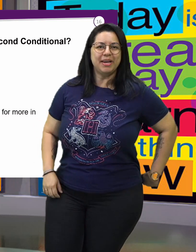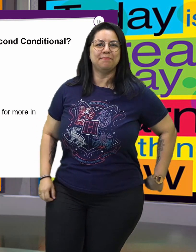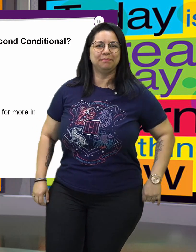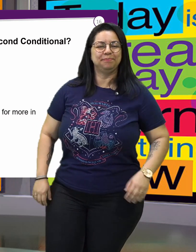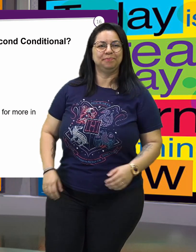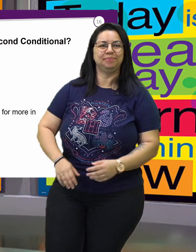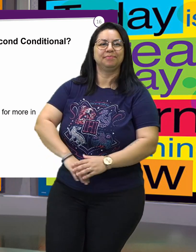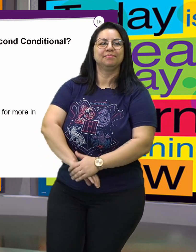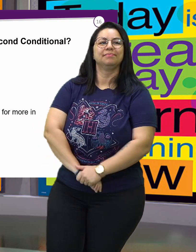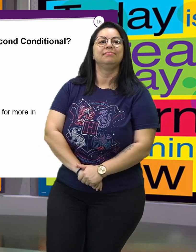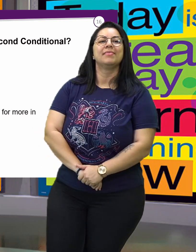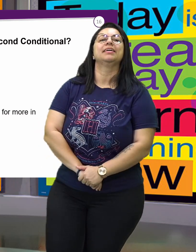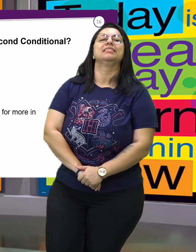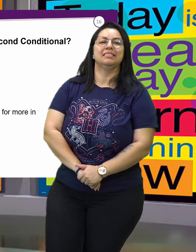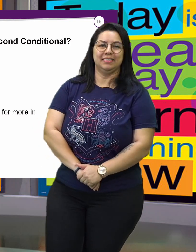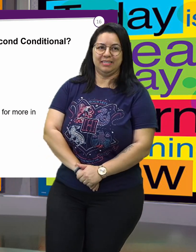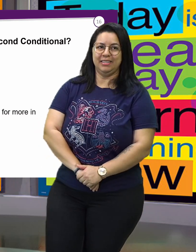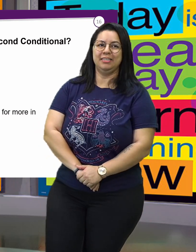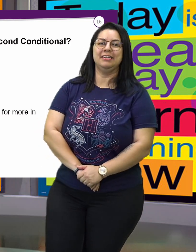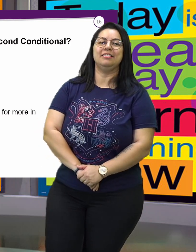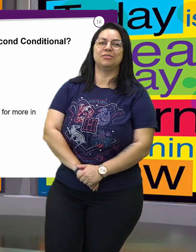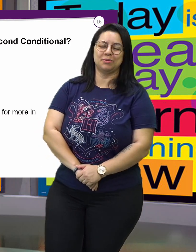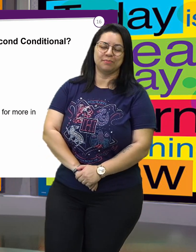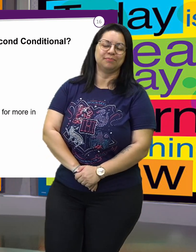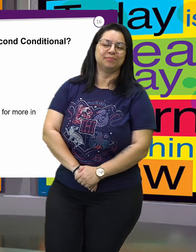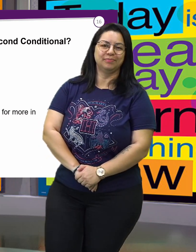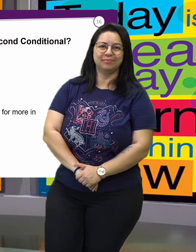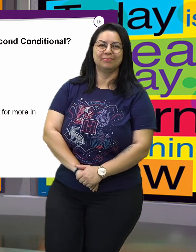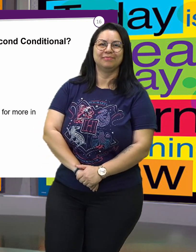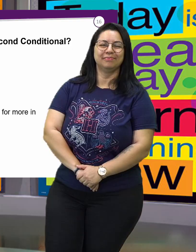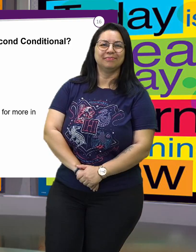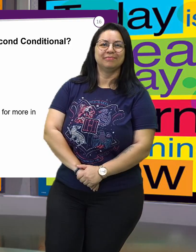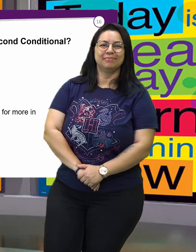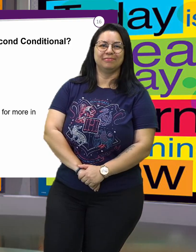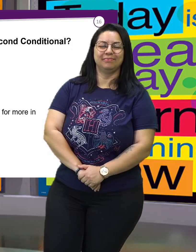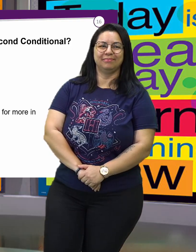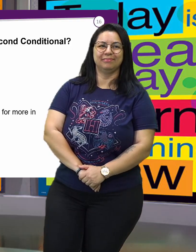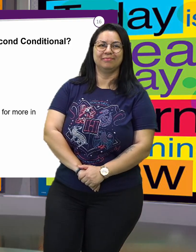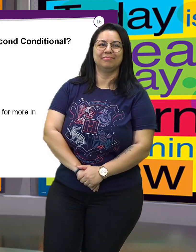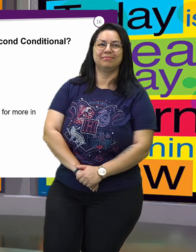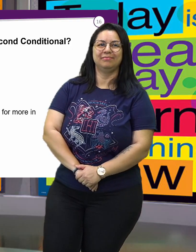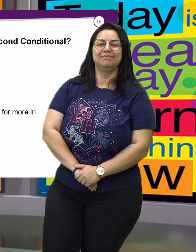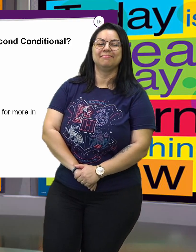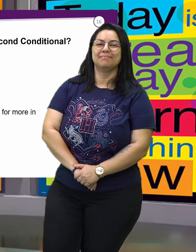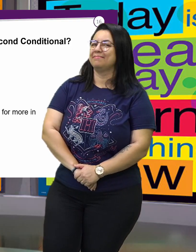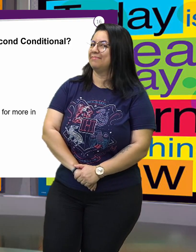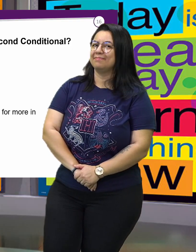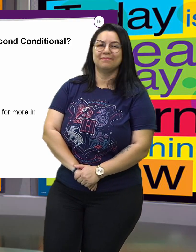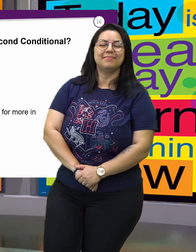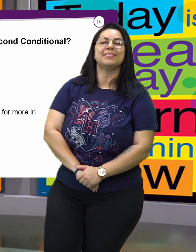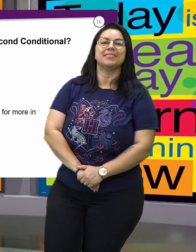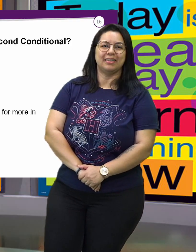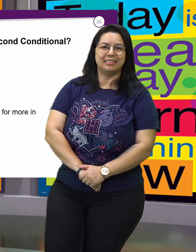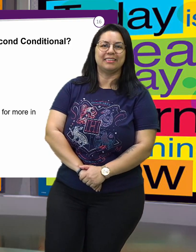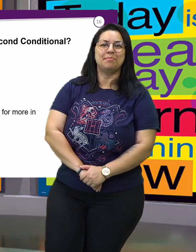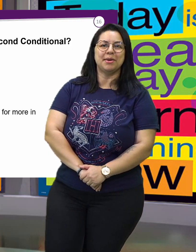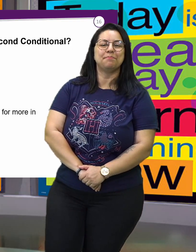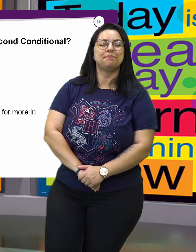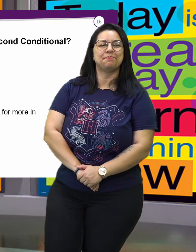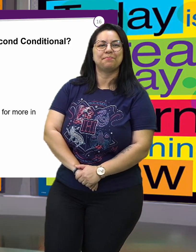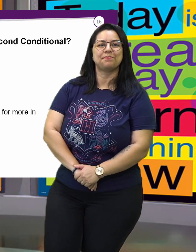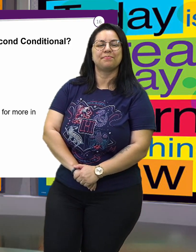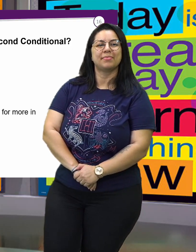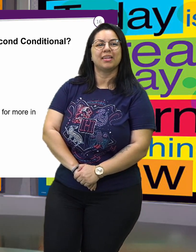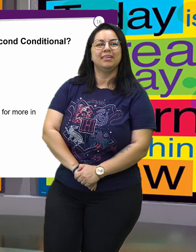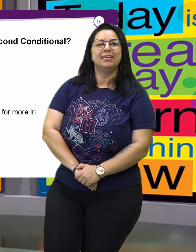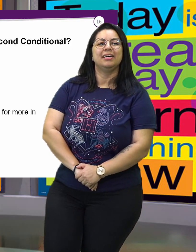mesmo, porque você tá procurando uma que não é a second conditional. Isso. Viajei achando que era que você tinha que procurar que era a second conditional. Viajei. Letra B.